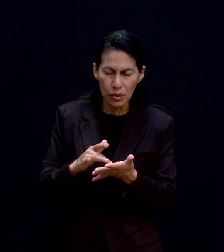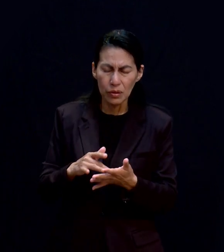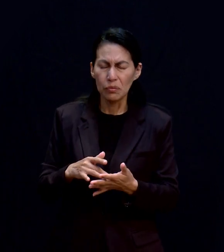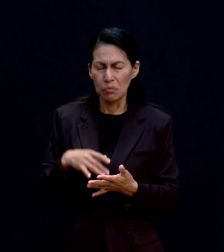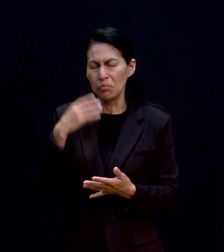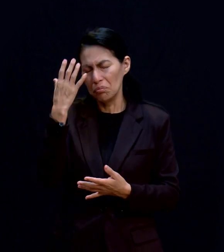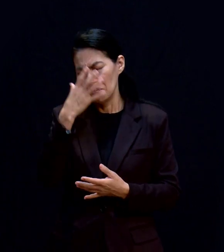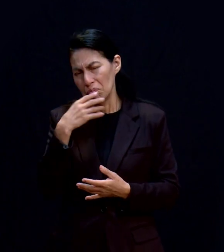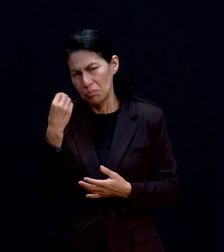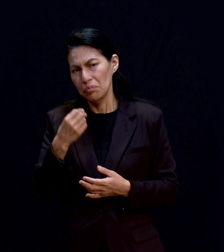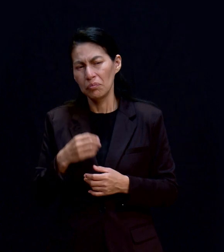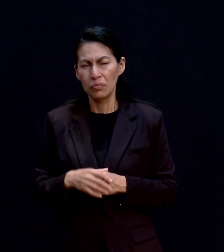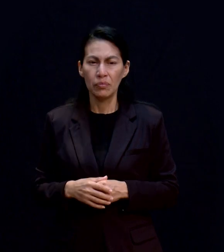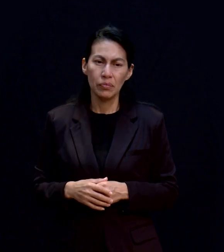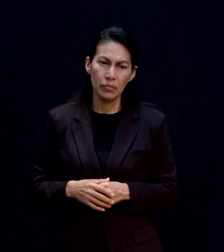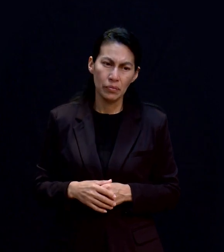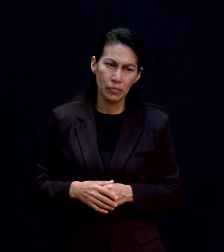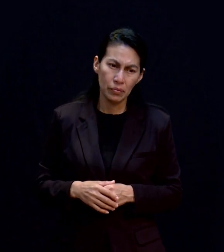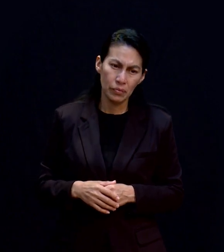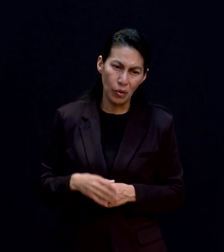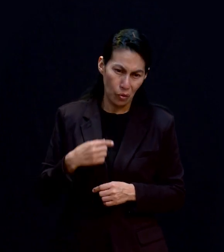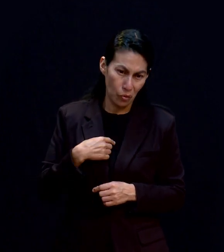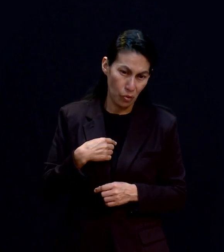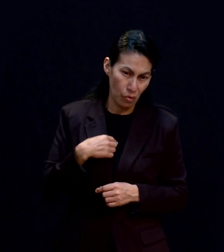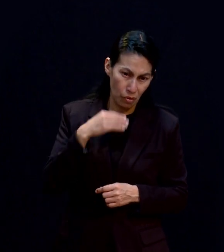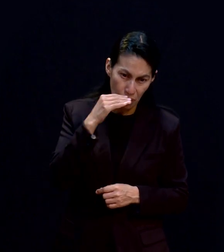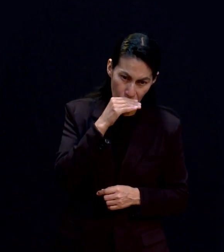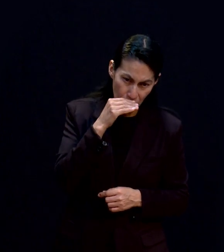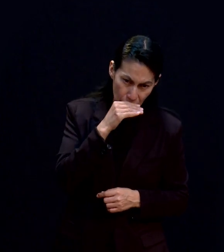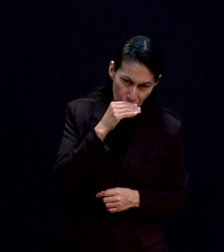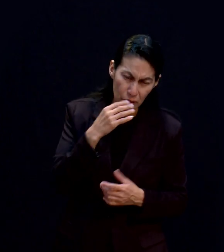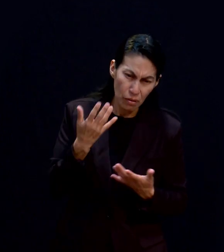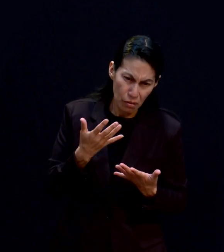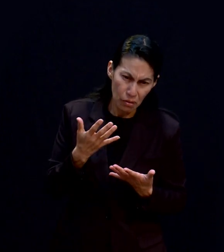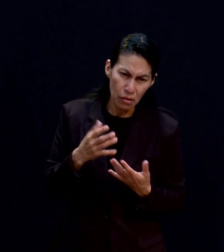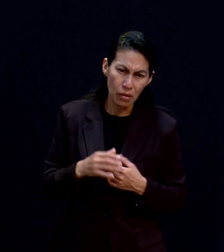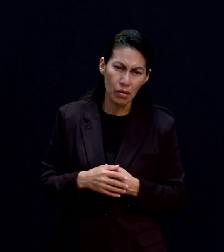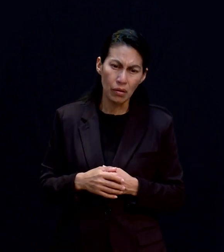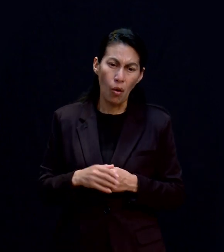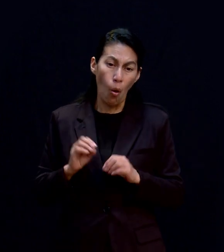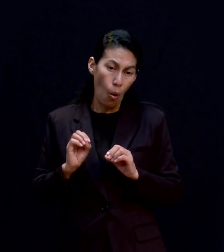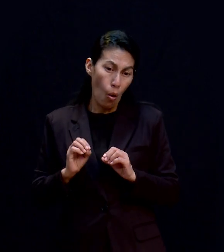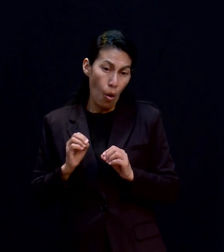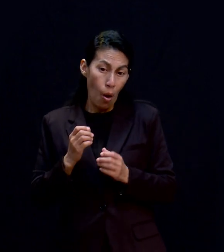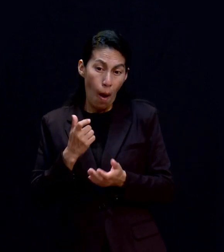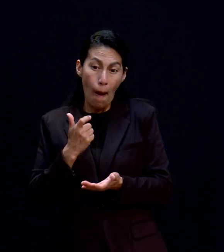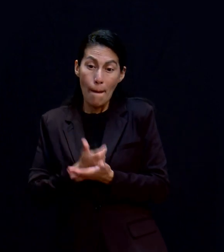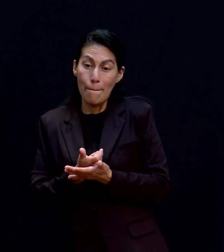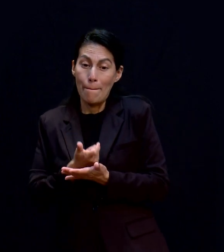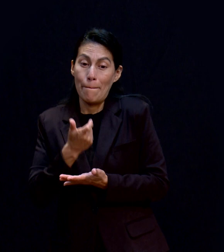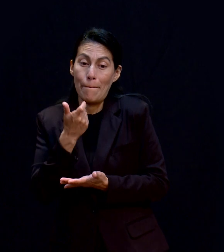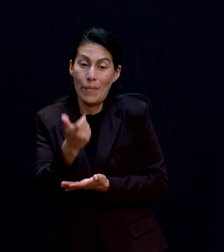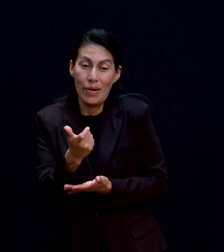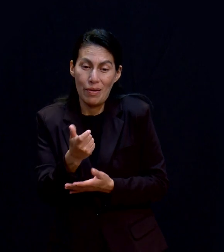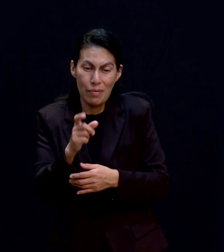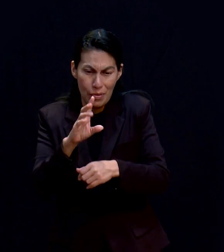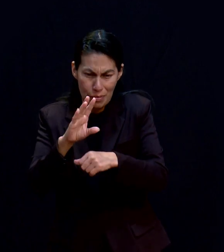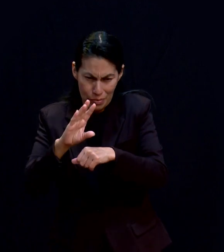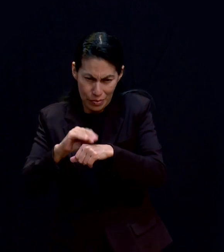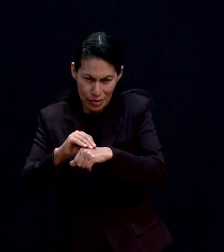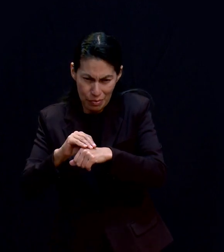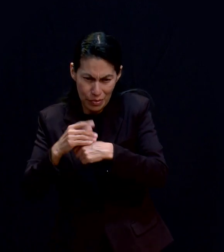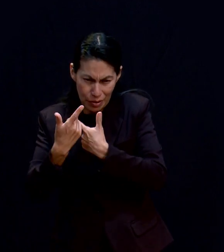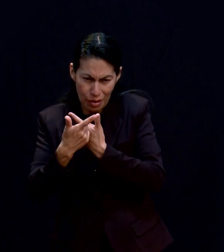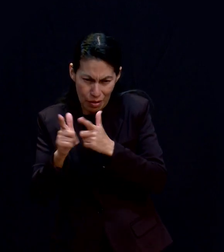realmente como en algún momento quizá lo he dicho lo haría gratis verdad pagaría por